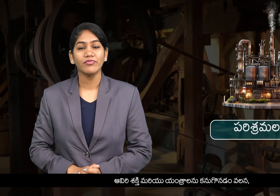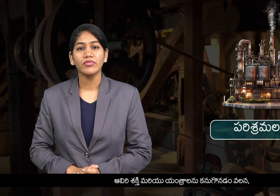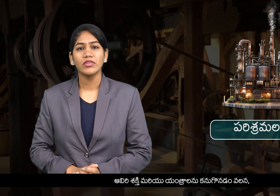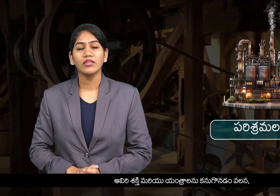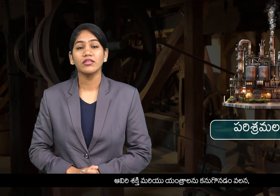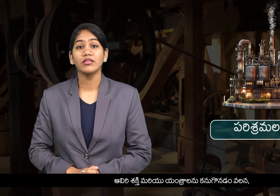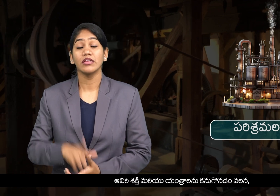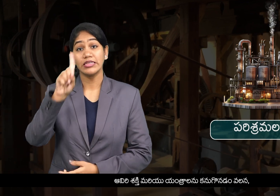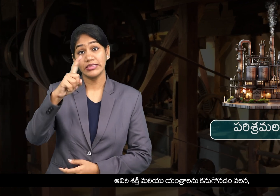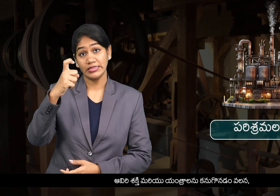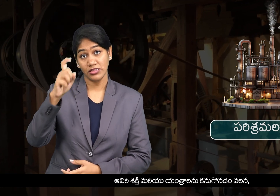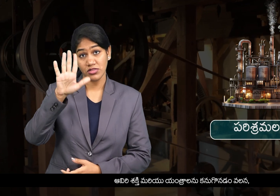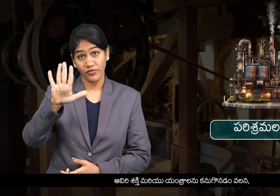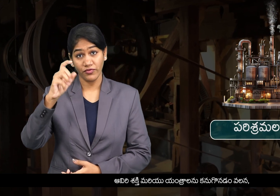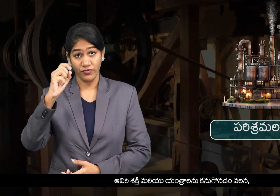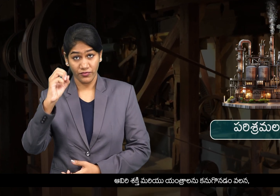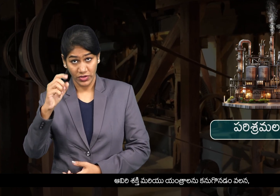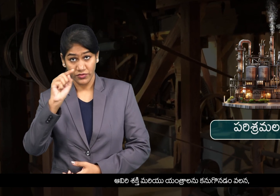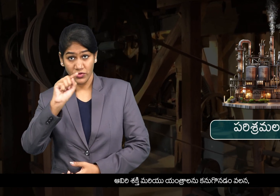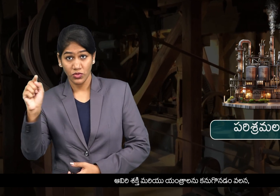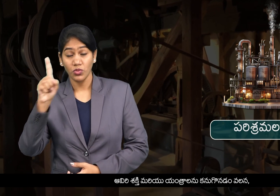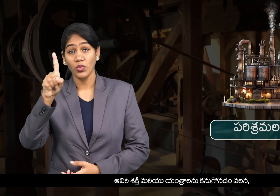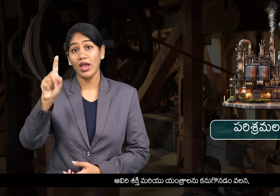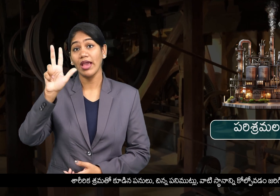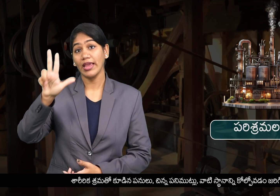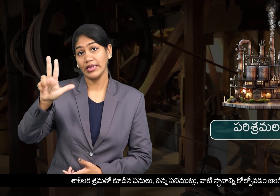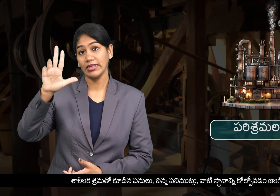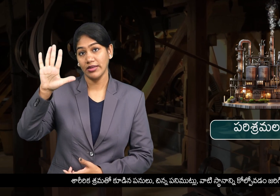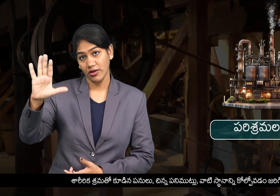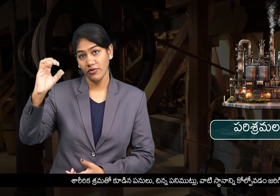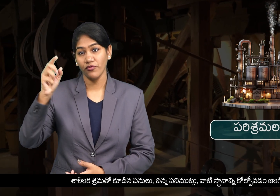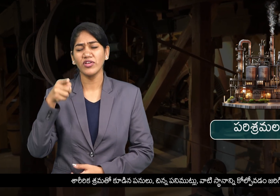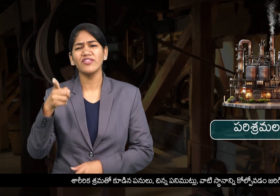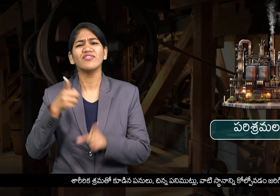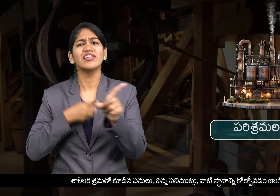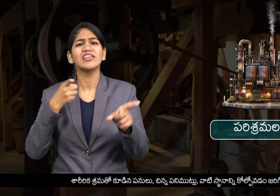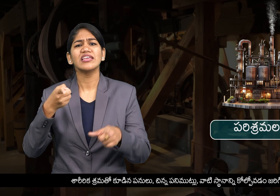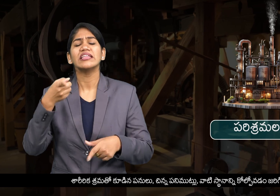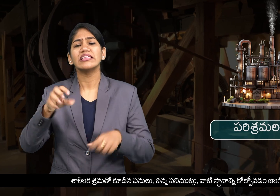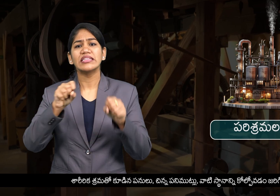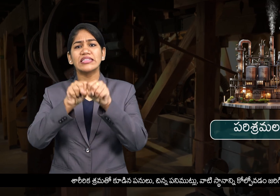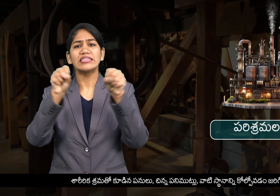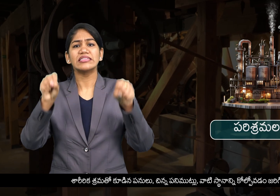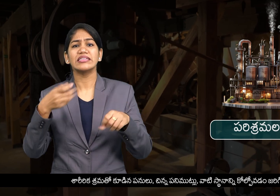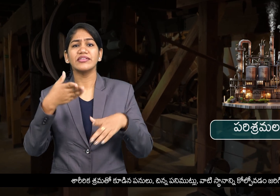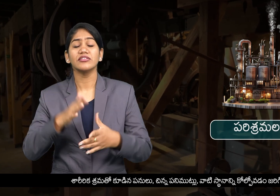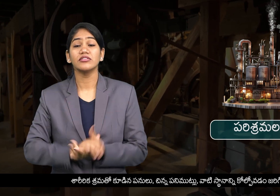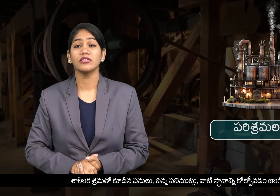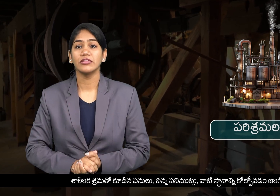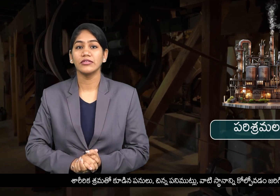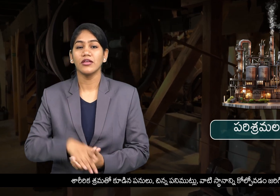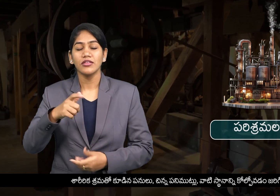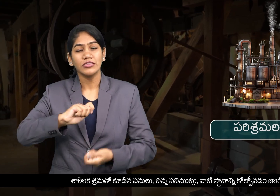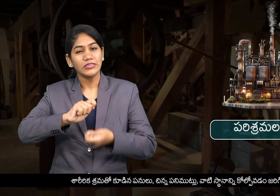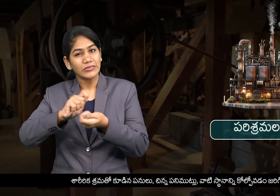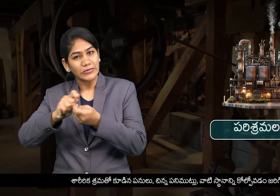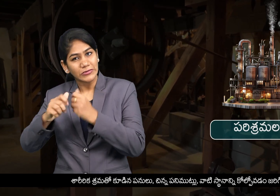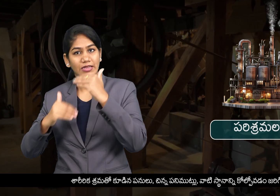ఆవిరి శక్తి మరియు యంత్రాలను కనుగొనటం వలన శారీరక శ్రమతో కూడిన పనులు, చిన్న పనిముట్లు వాటి స్థానాన్ని